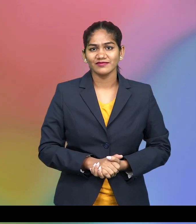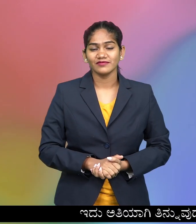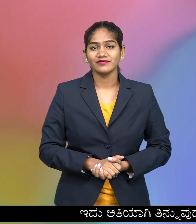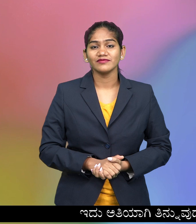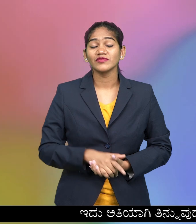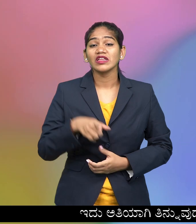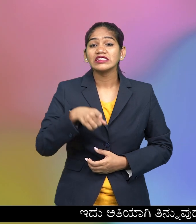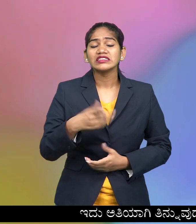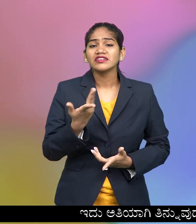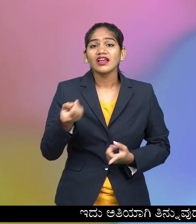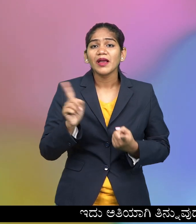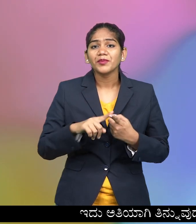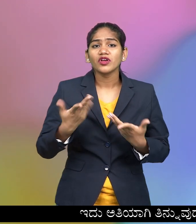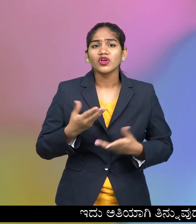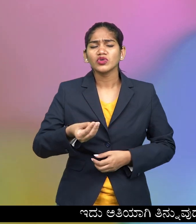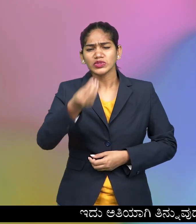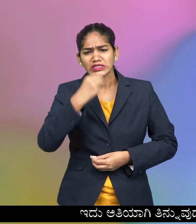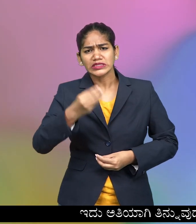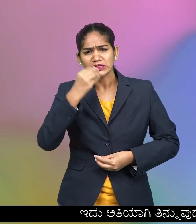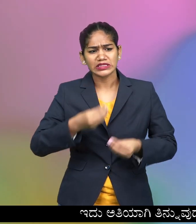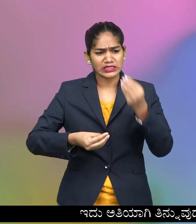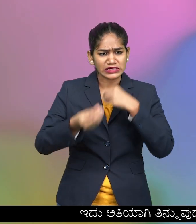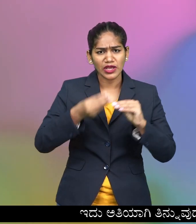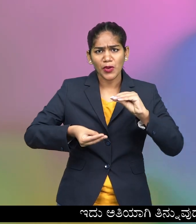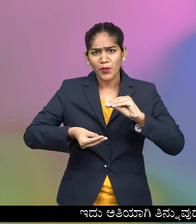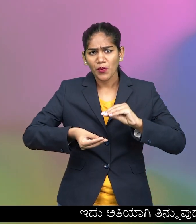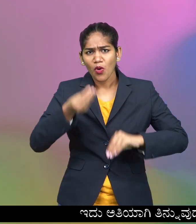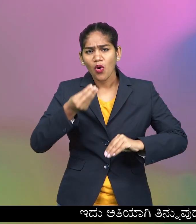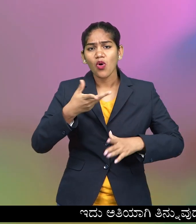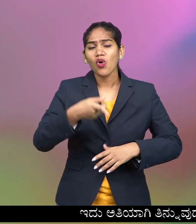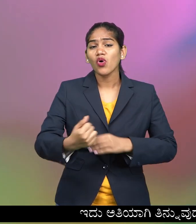ಇದು ಅತಿಯಾಗಿ ತಿನ್ನುವುದು ಮತ್ತು ಹೆಚ್ಚಿನ ಶಕ್ತಿಯ ಸೇವನೆಯಿಂದಾಗಿದೆ.